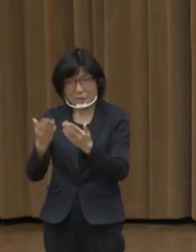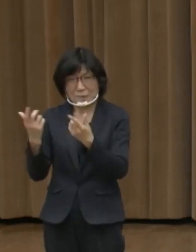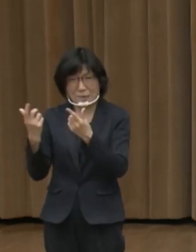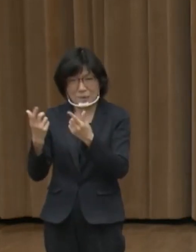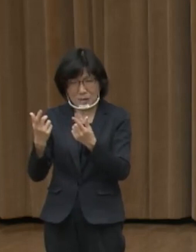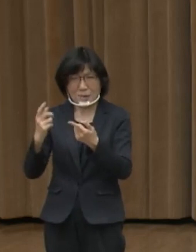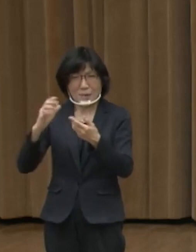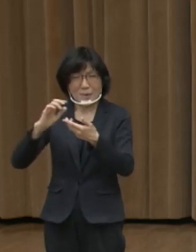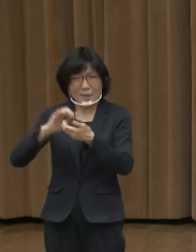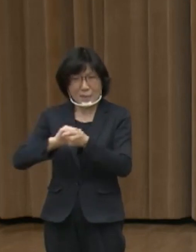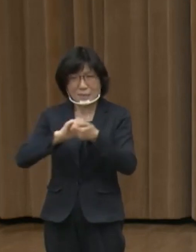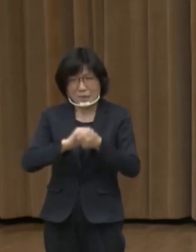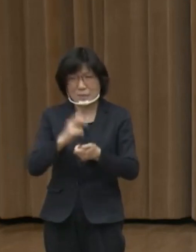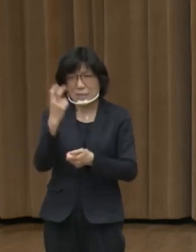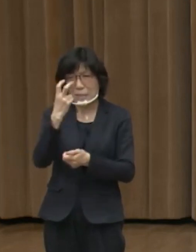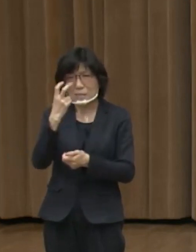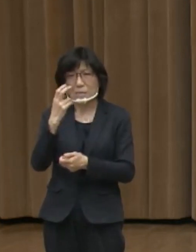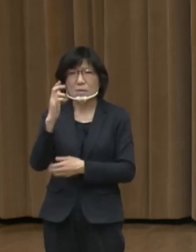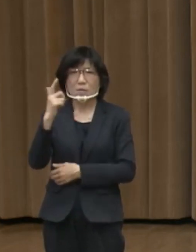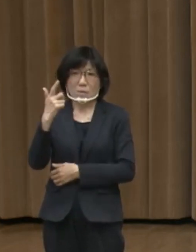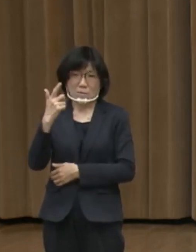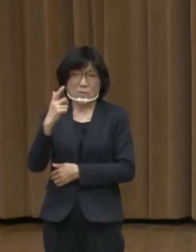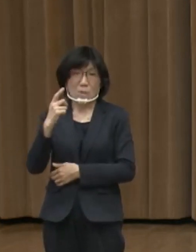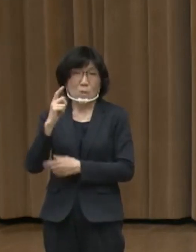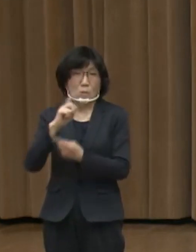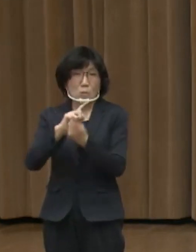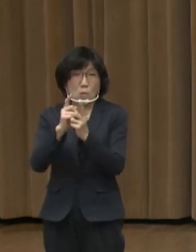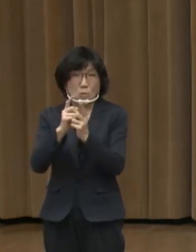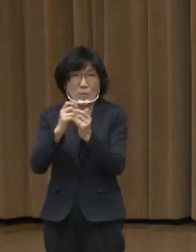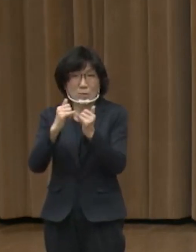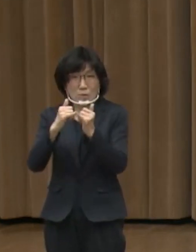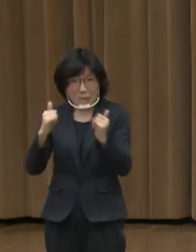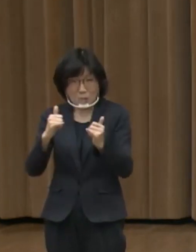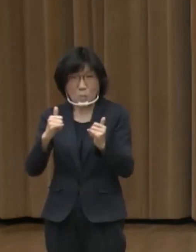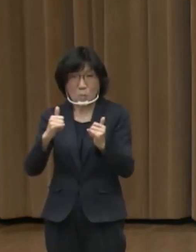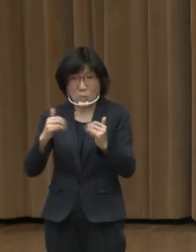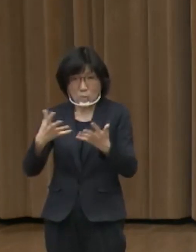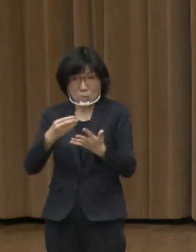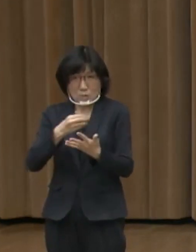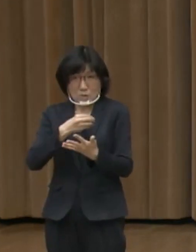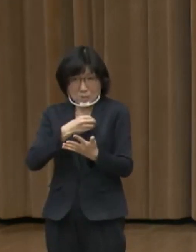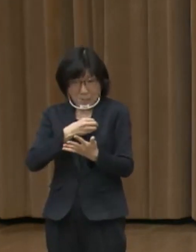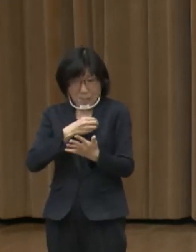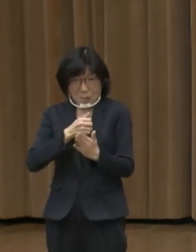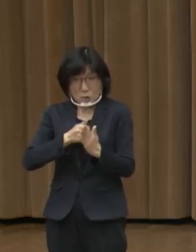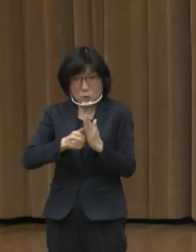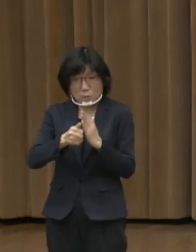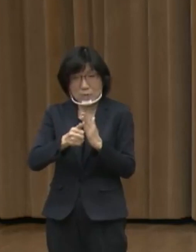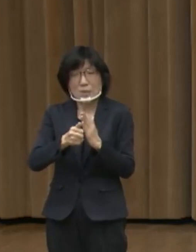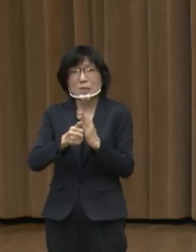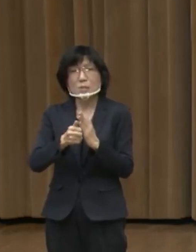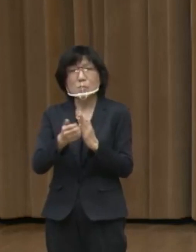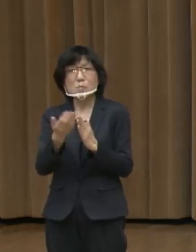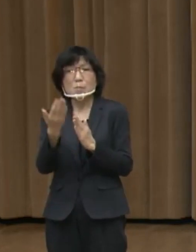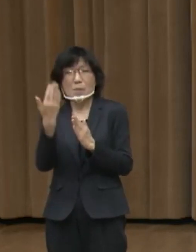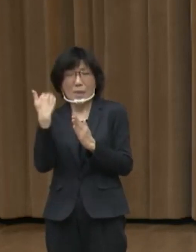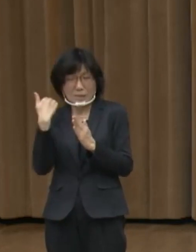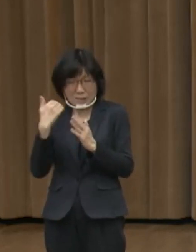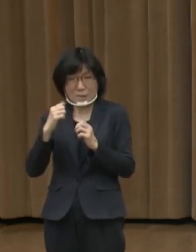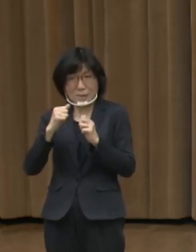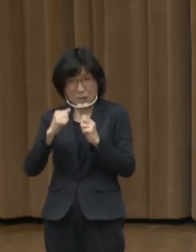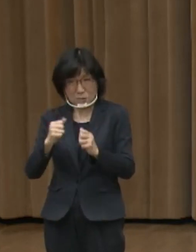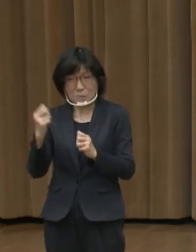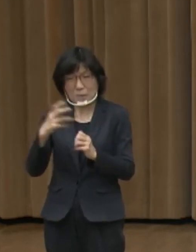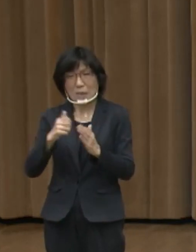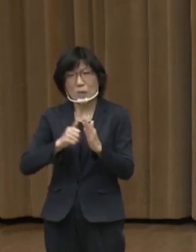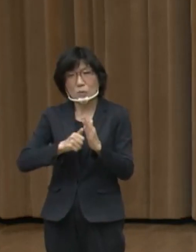ものではなく、濃厚接触者とされた職員が出勤に備えて行う検査や、